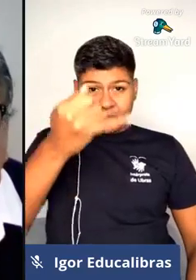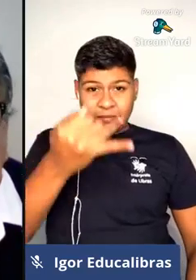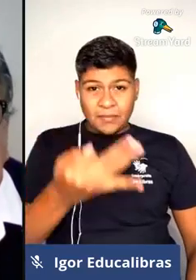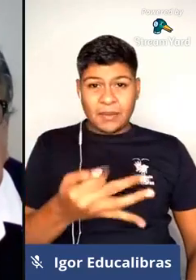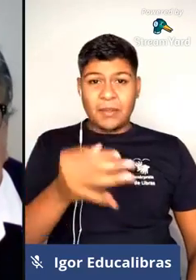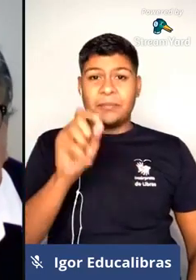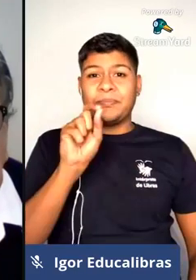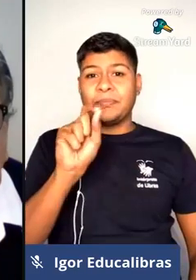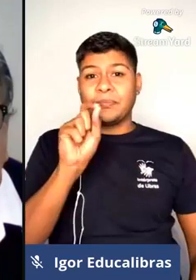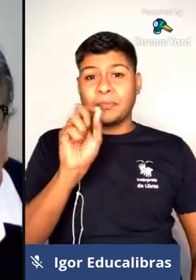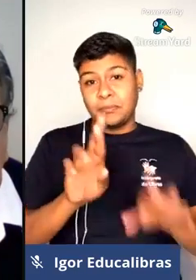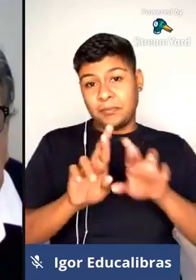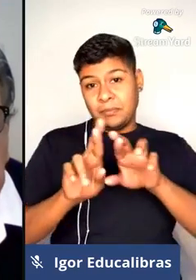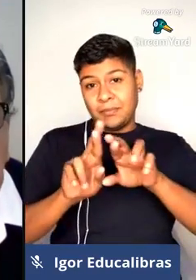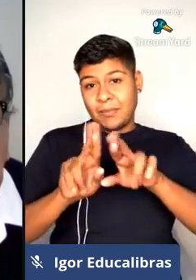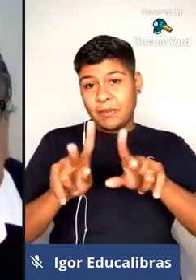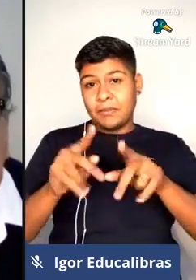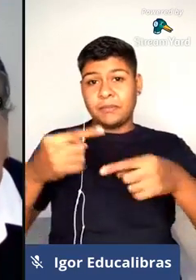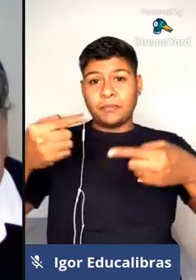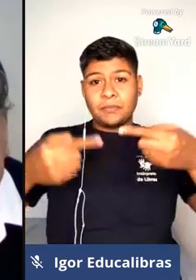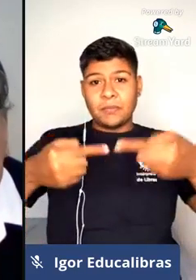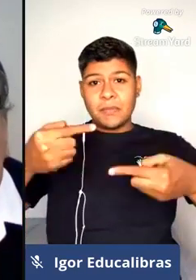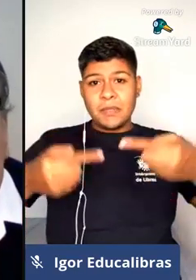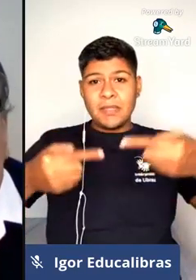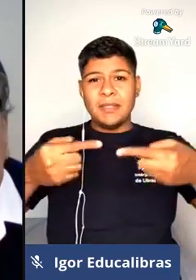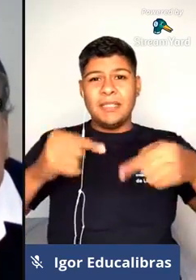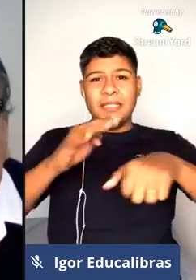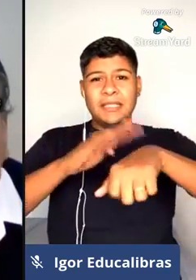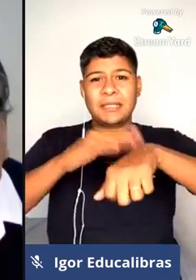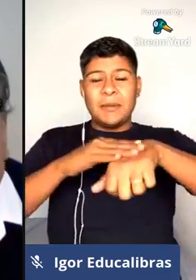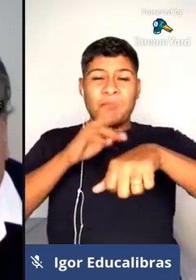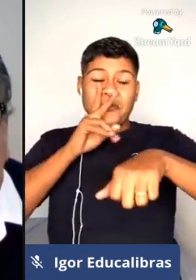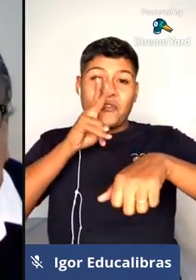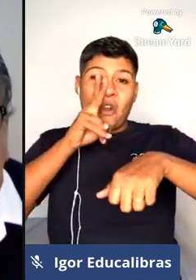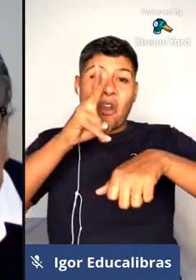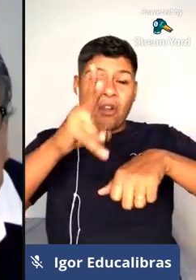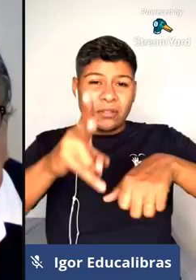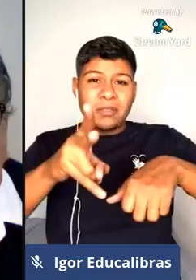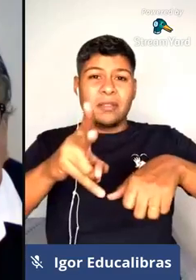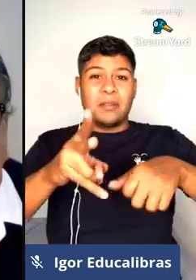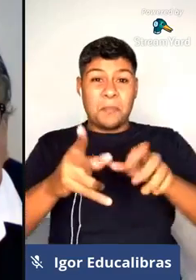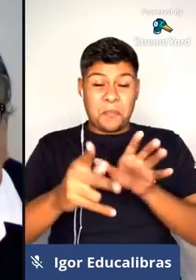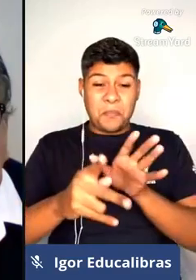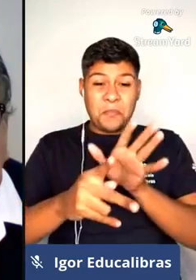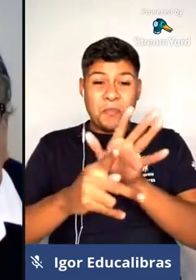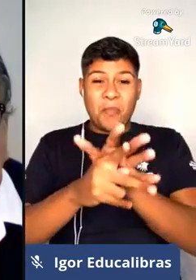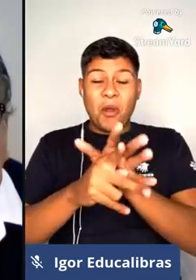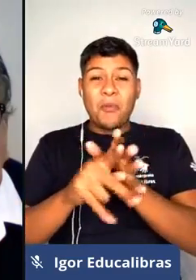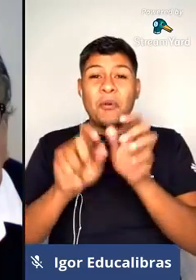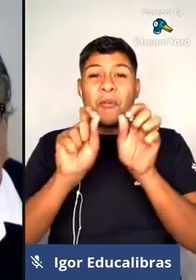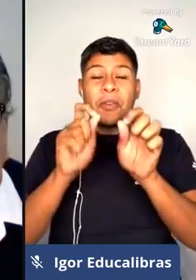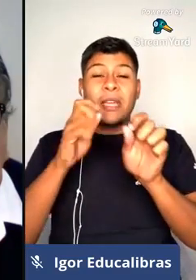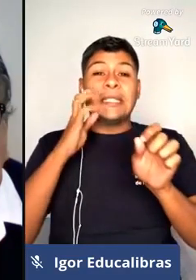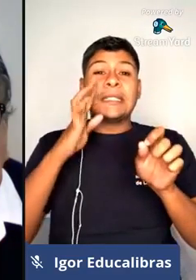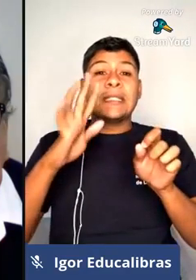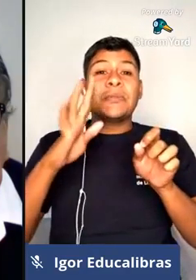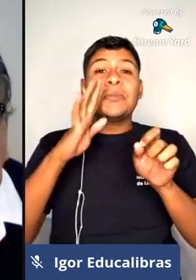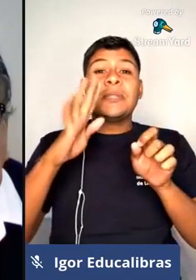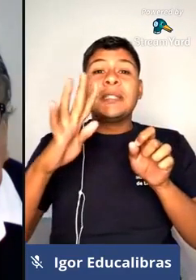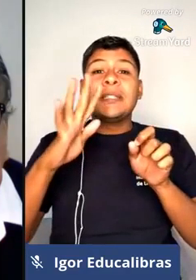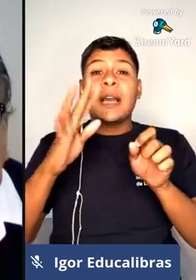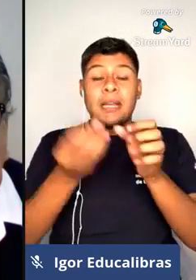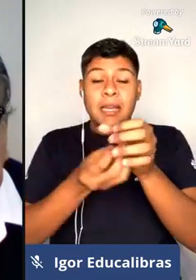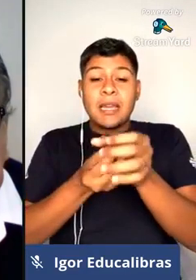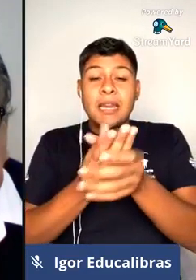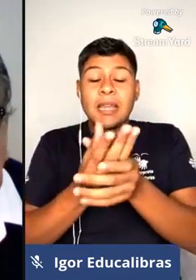de diferenças políticas, mas com um pragmatismo muito forte, eles se apropriaram desta teoria para criar